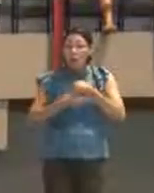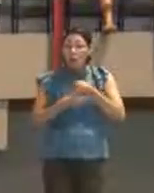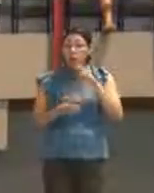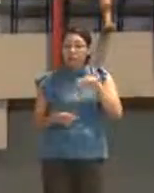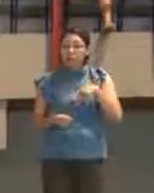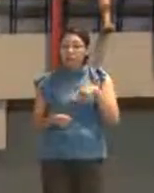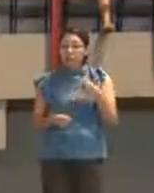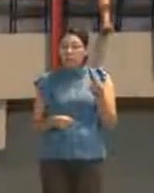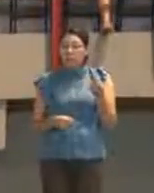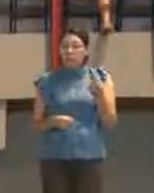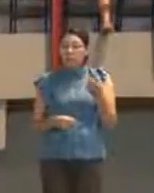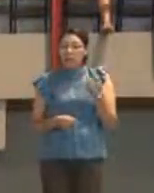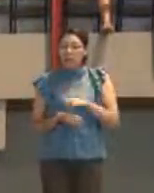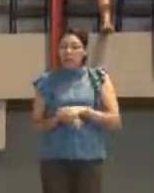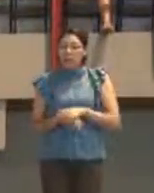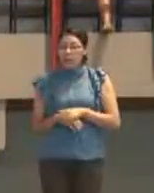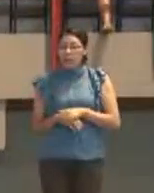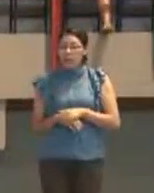ó,